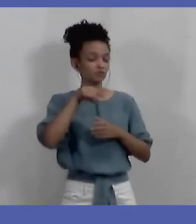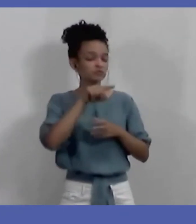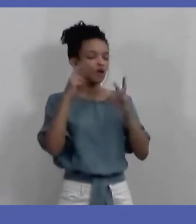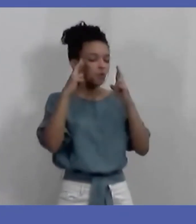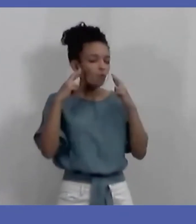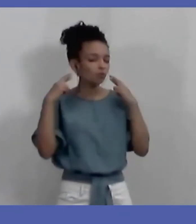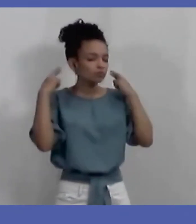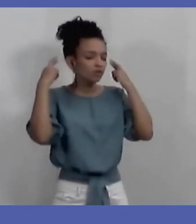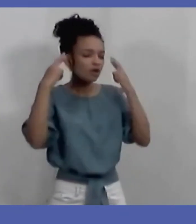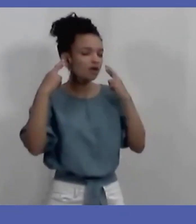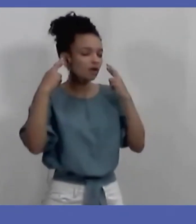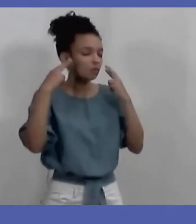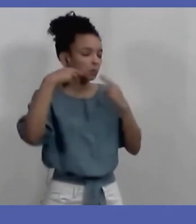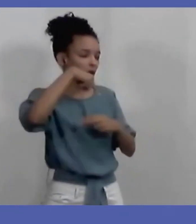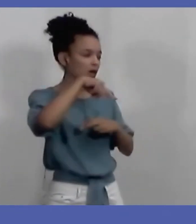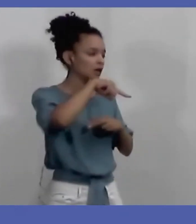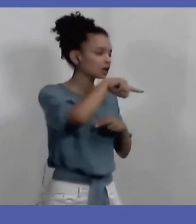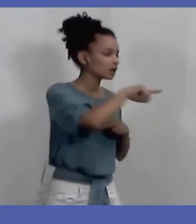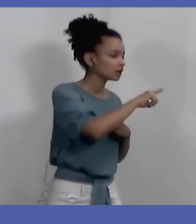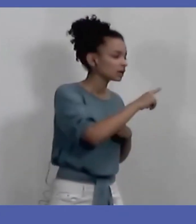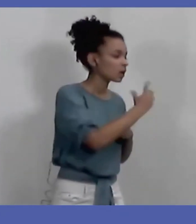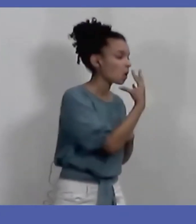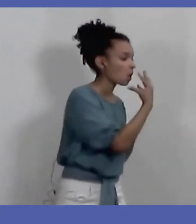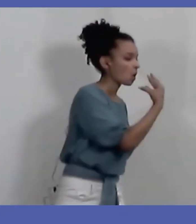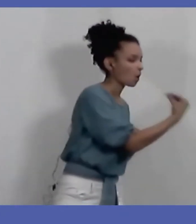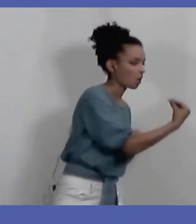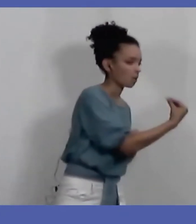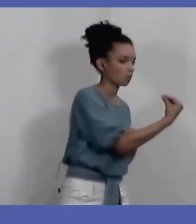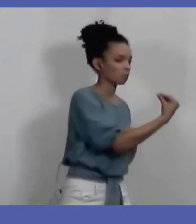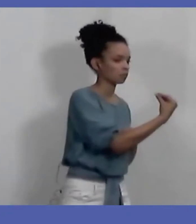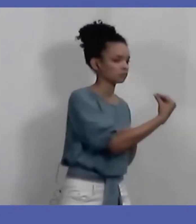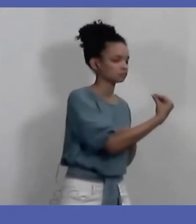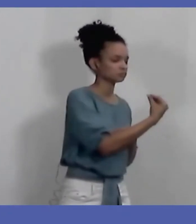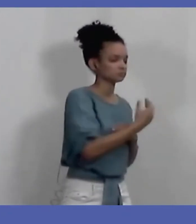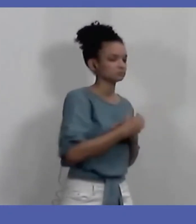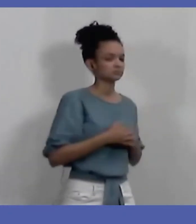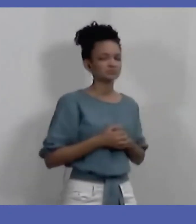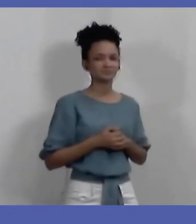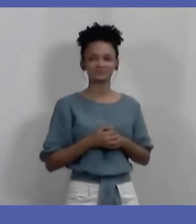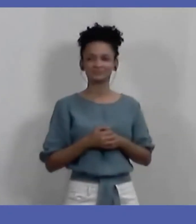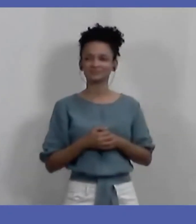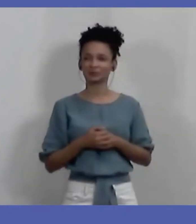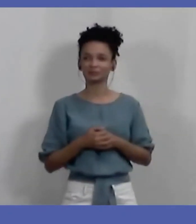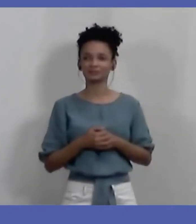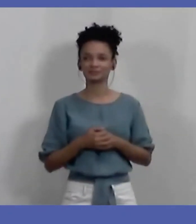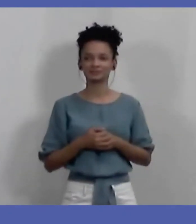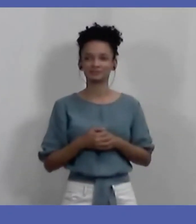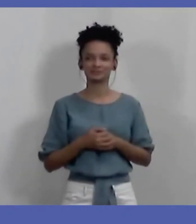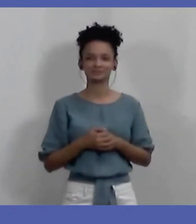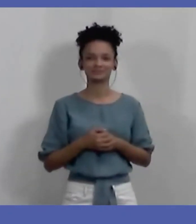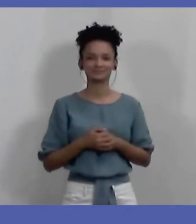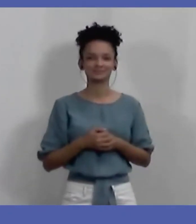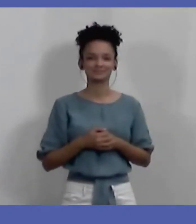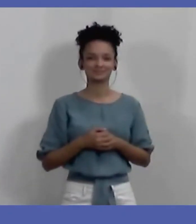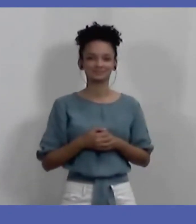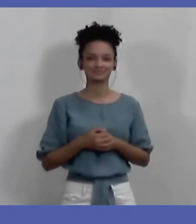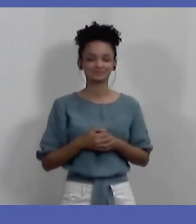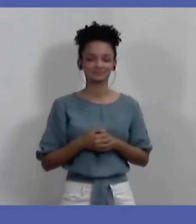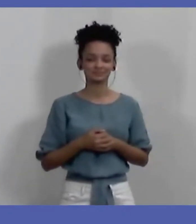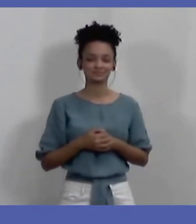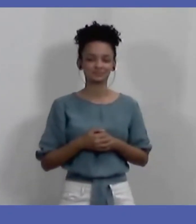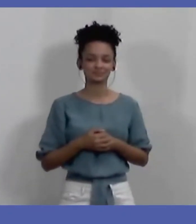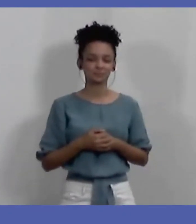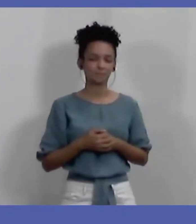Vocês têm encontrado lobos na rua? Sim, né? Aleluia. Estamos sujeitos a